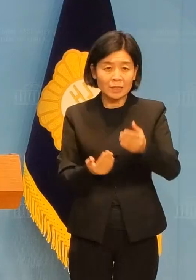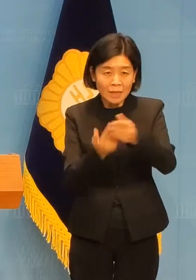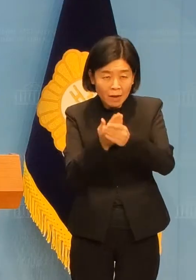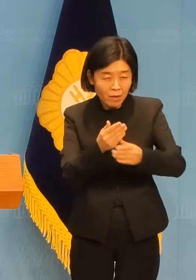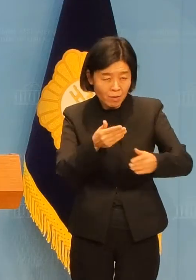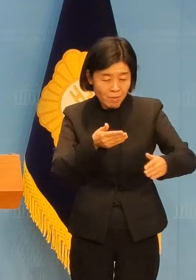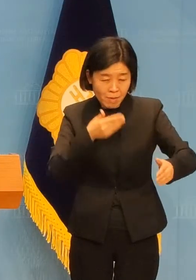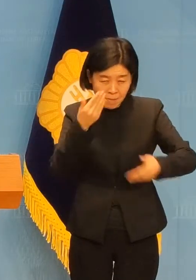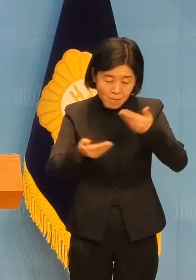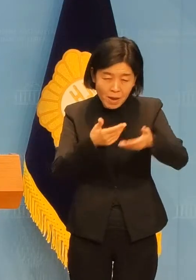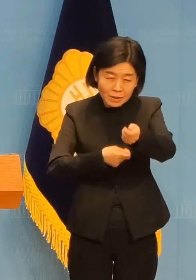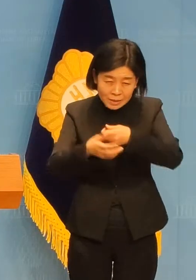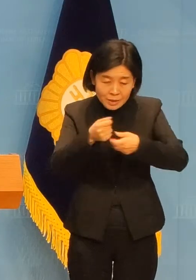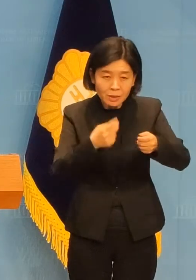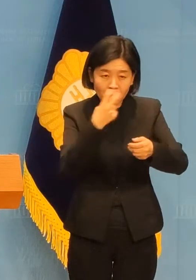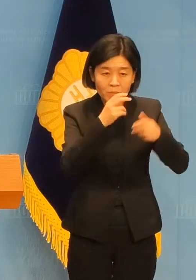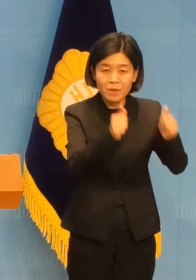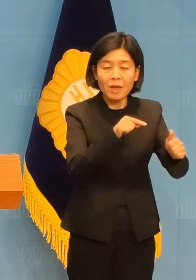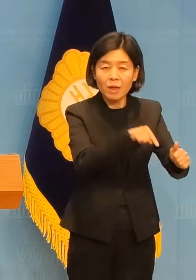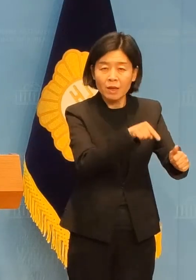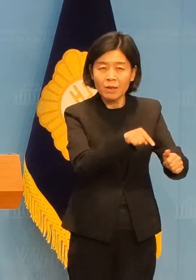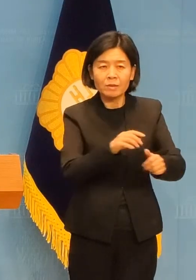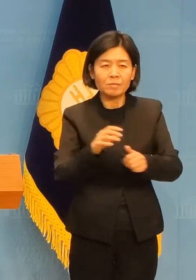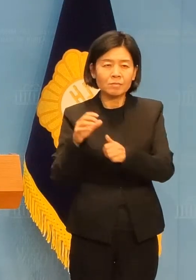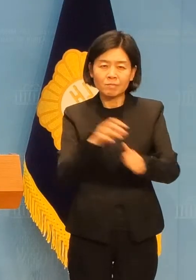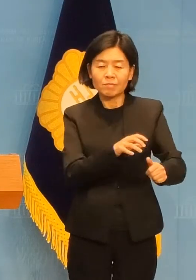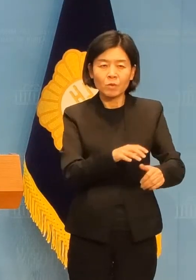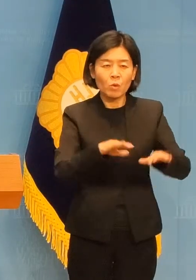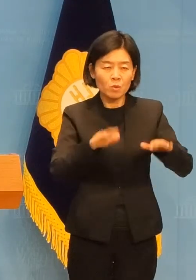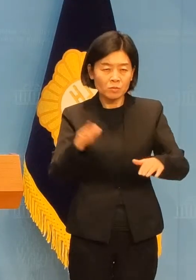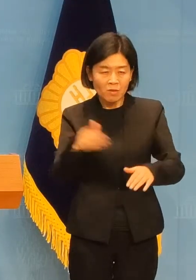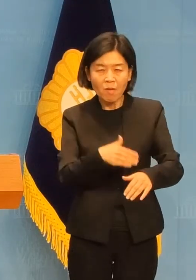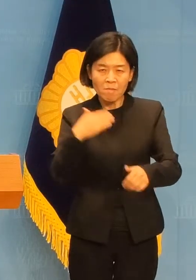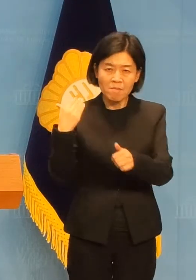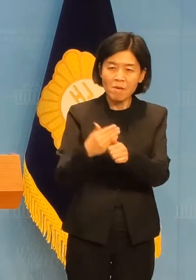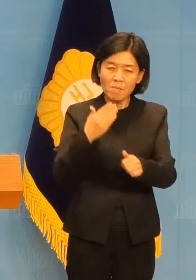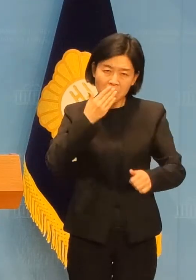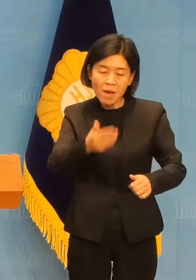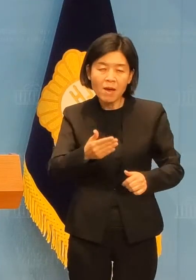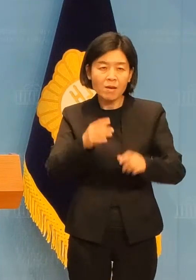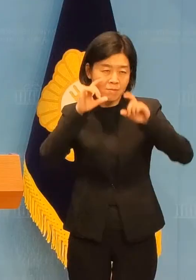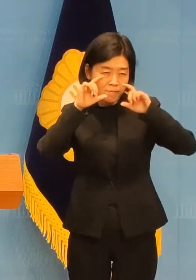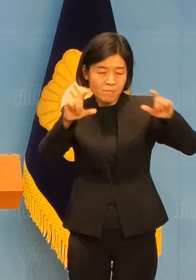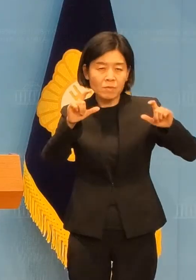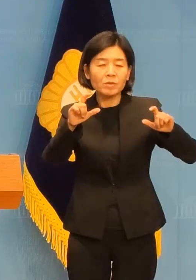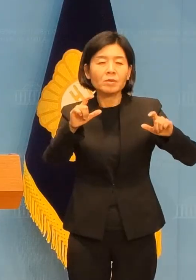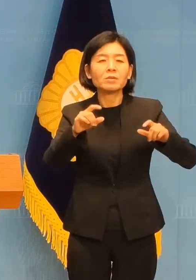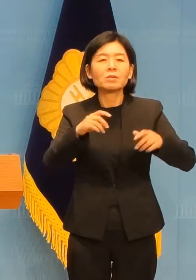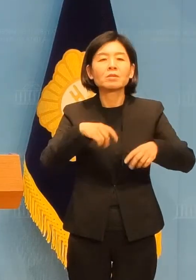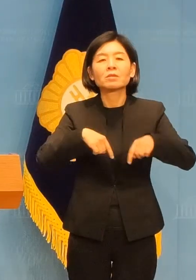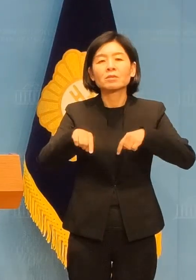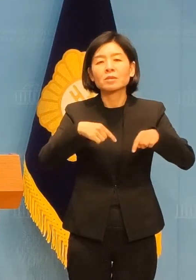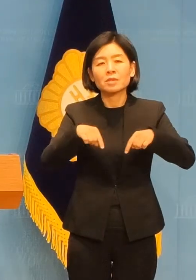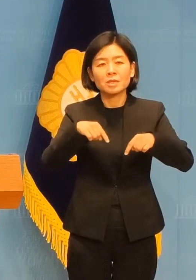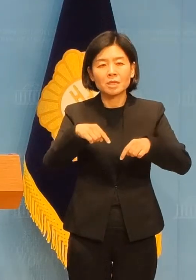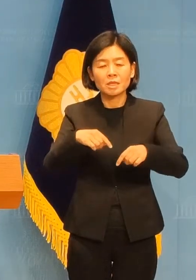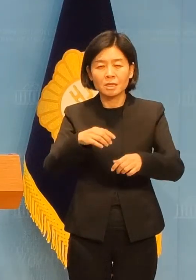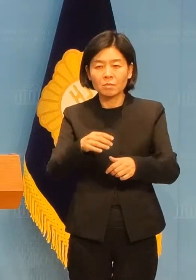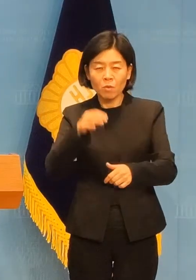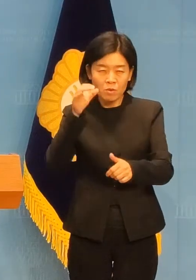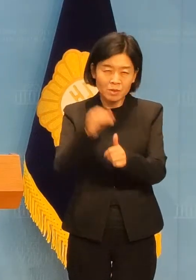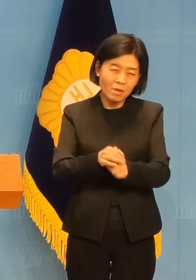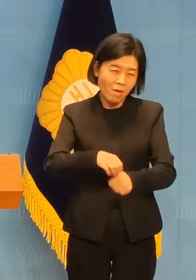파헤치는 검사에게 언제든지 오늘부로 파면을 선언할 수 있는 정치적 사형